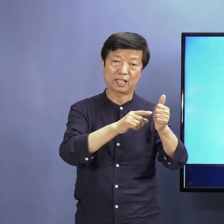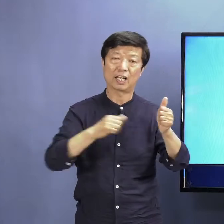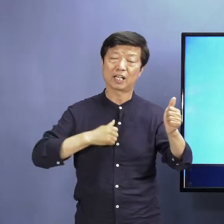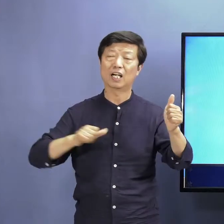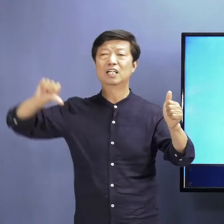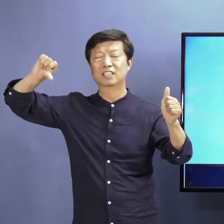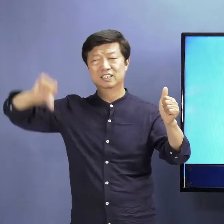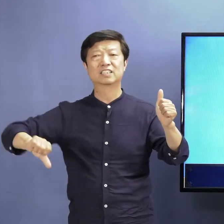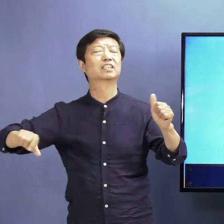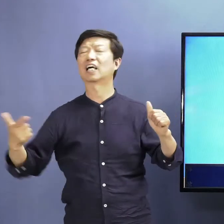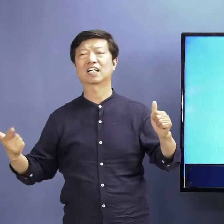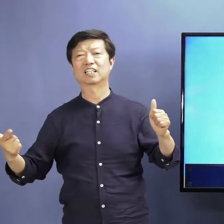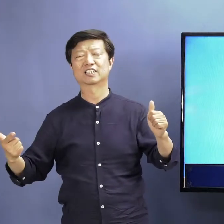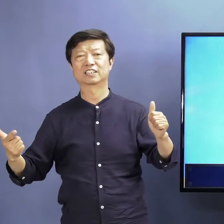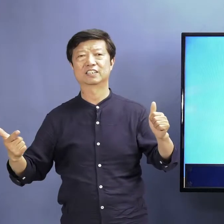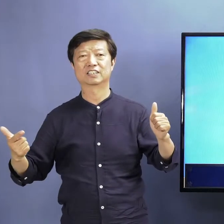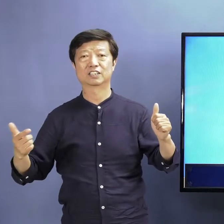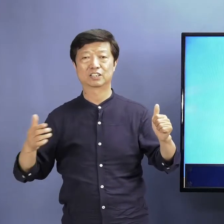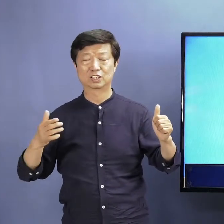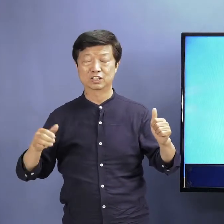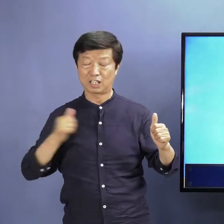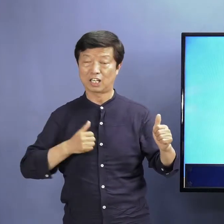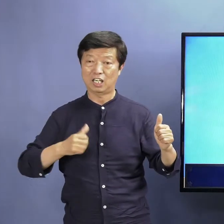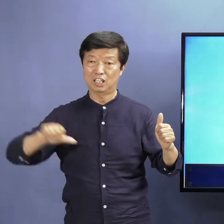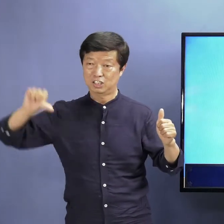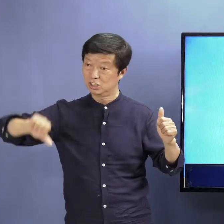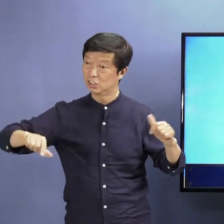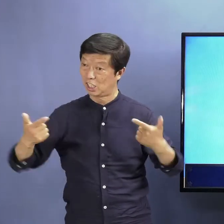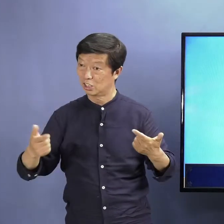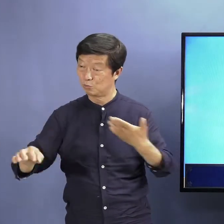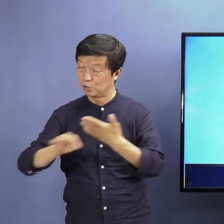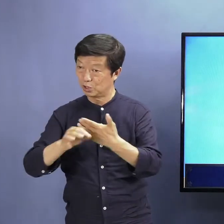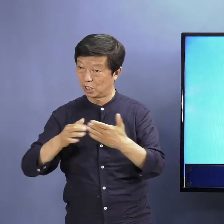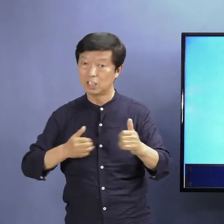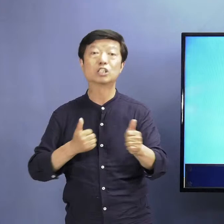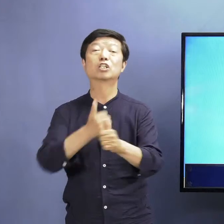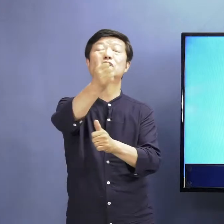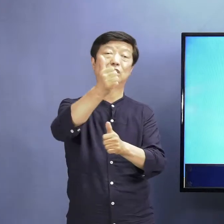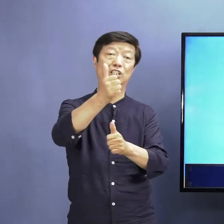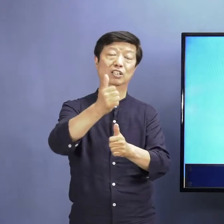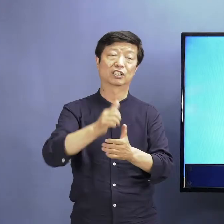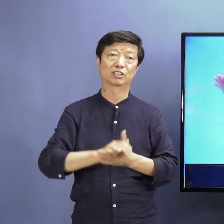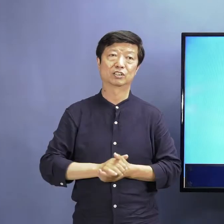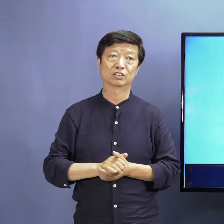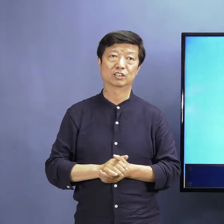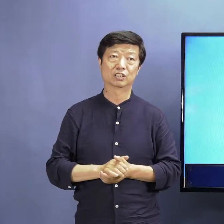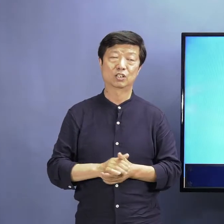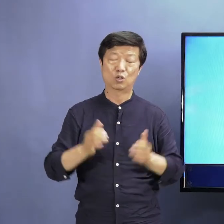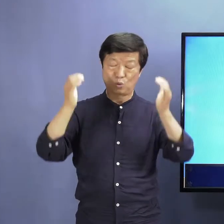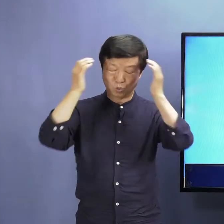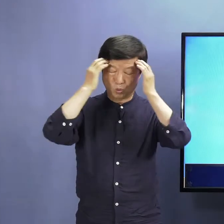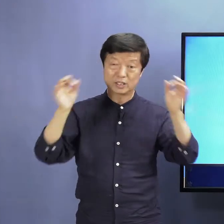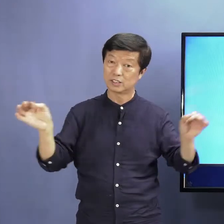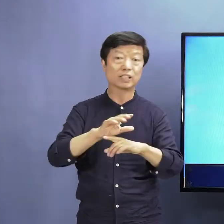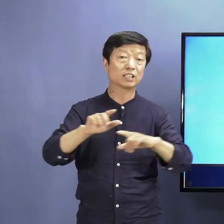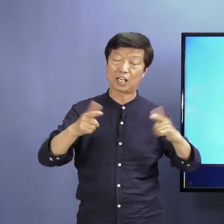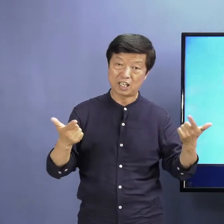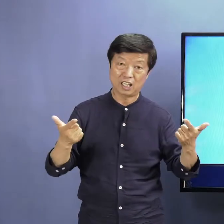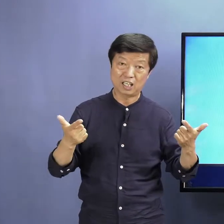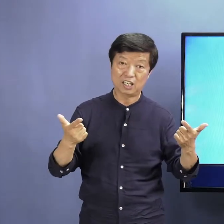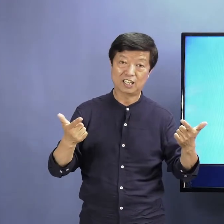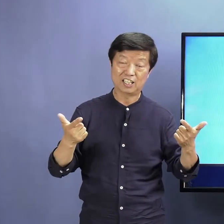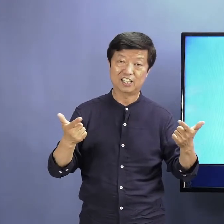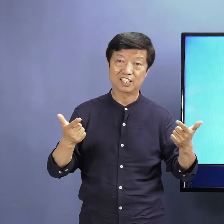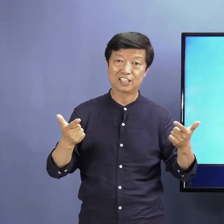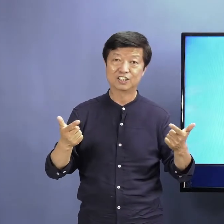당하지 않으면 이긴 겁니다. 고난을 어떻게 이기느냐? 고난이 없어지는 게 아니에요. 고난이 뭐